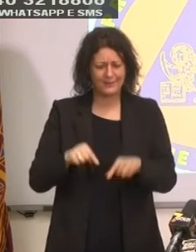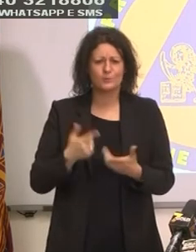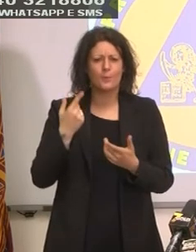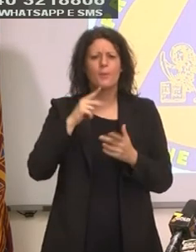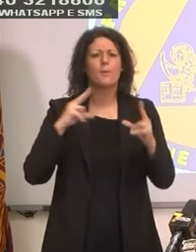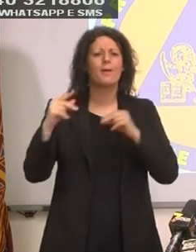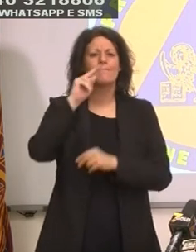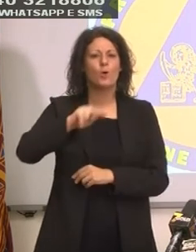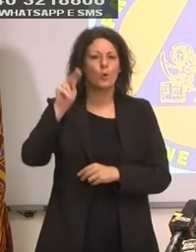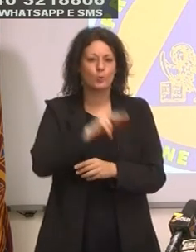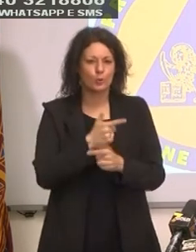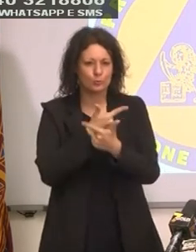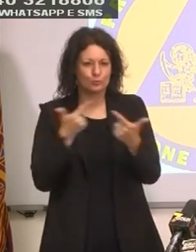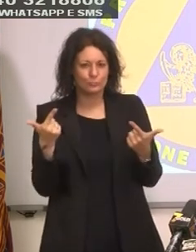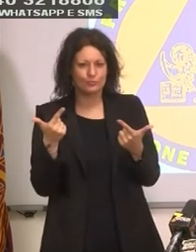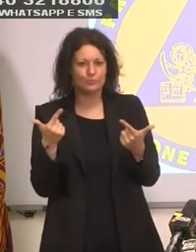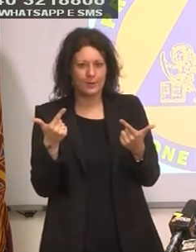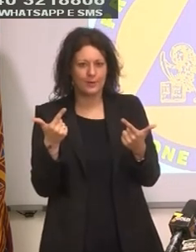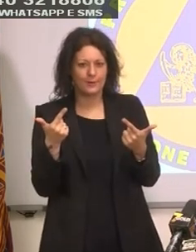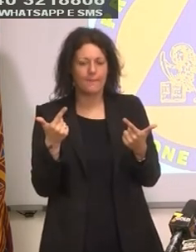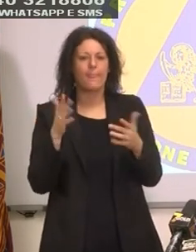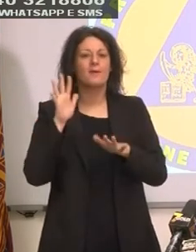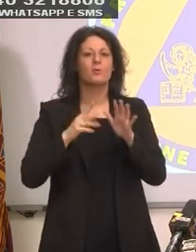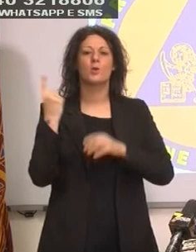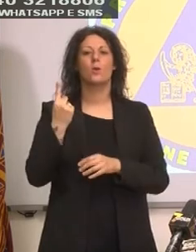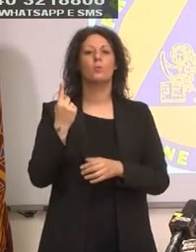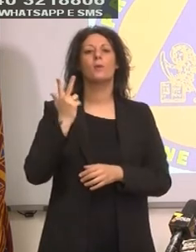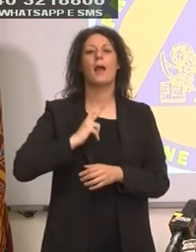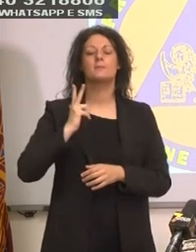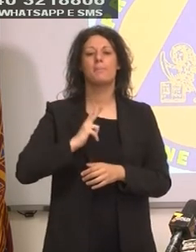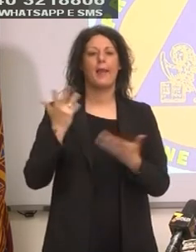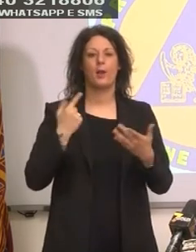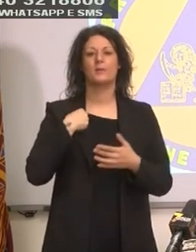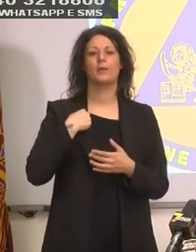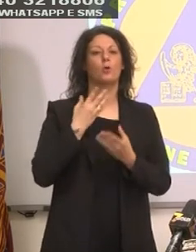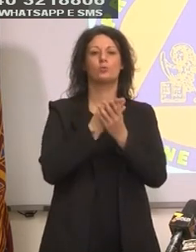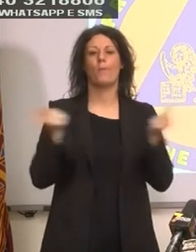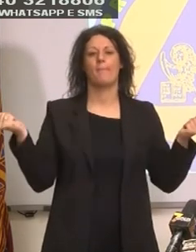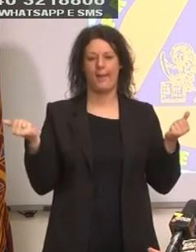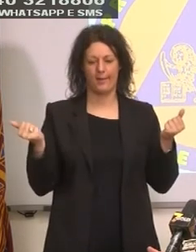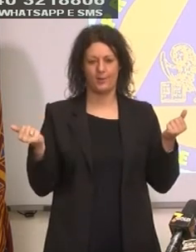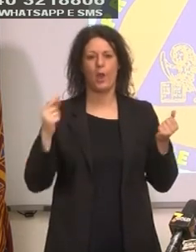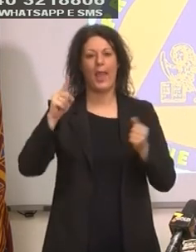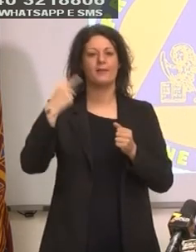votare. Aspetteranno la mia dissoluzione naturale, no? Dopodiché convocheranno le urne. E